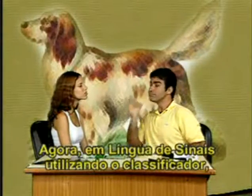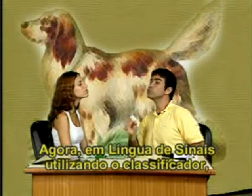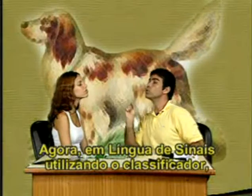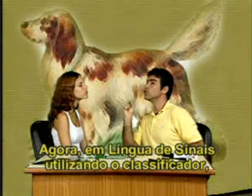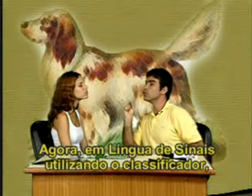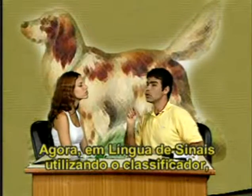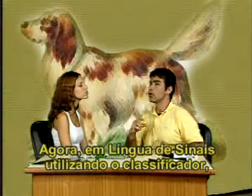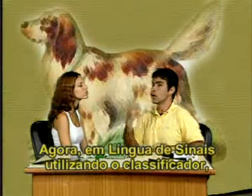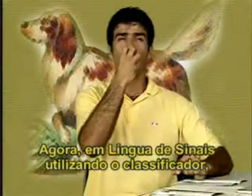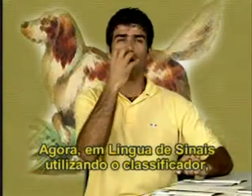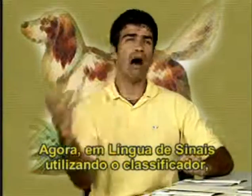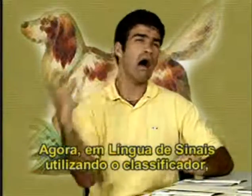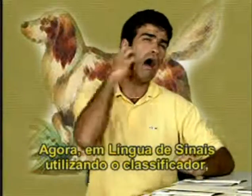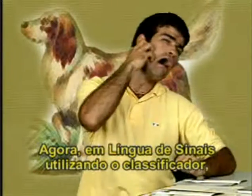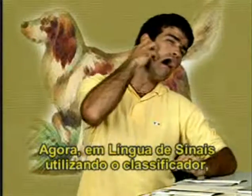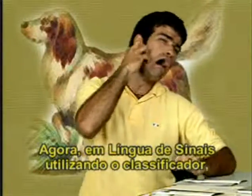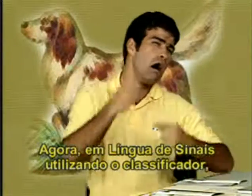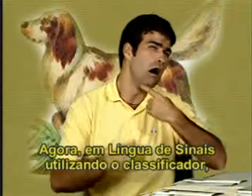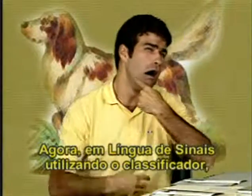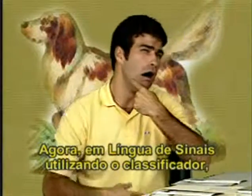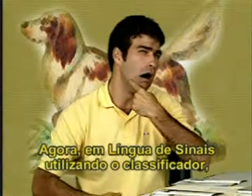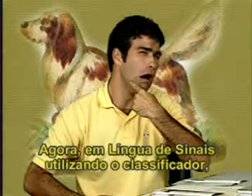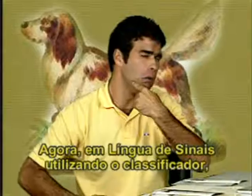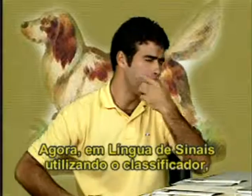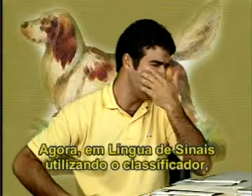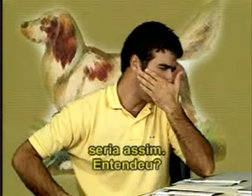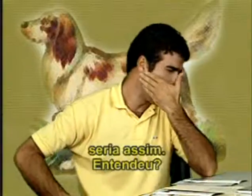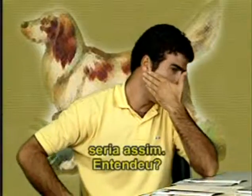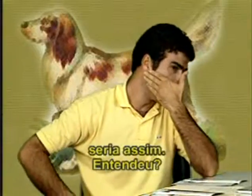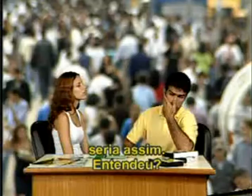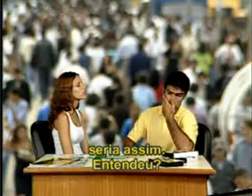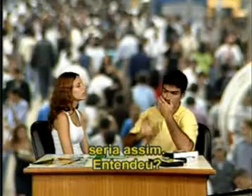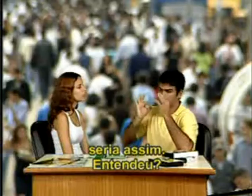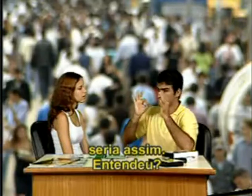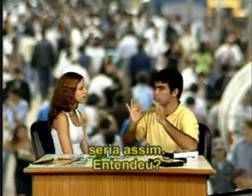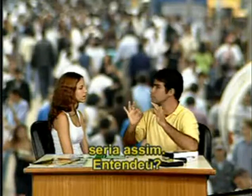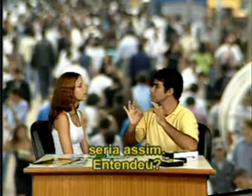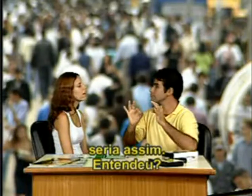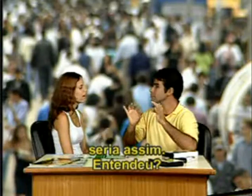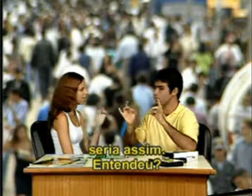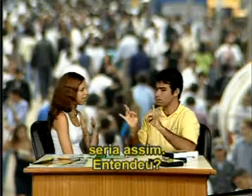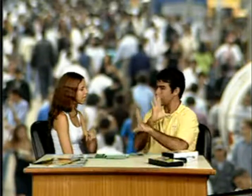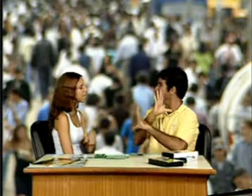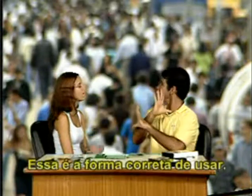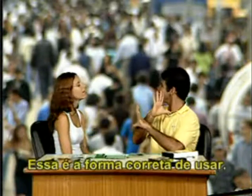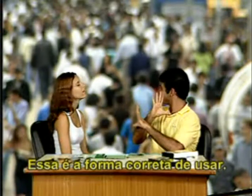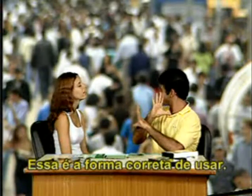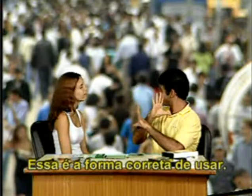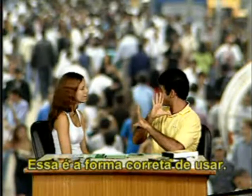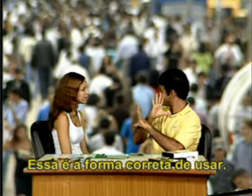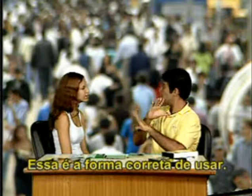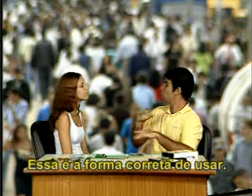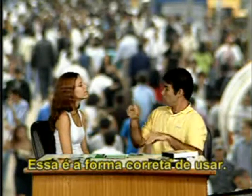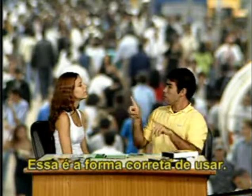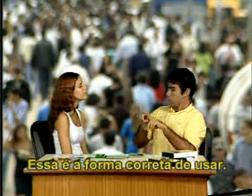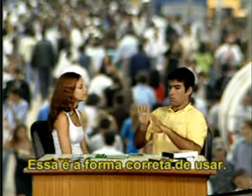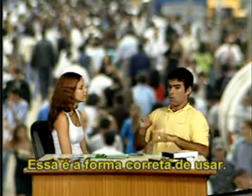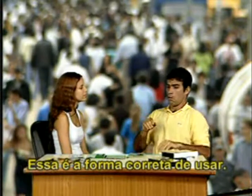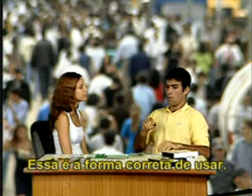portuguesa. Agora, em língua de sinais, utilizando o classificador, seria assim, entendeu? Essa é a forma correta de usar.